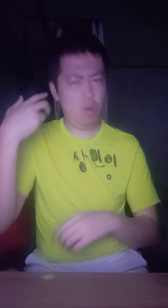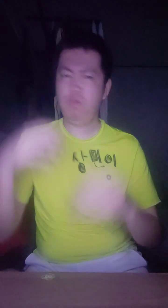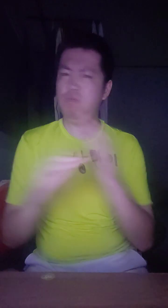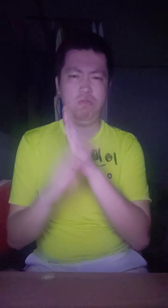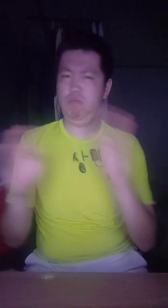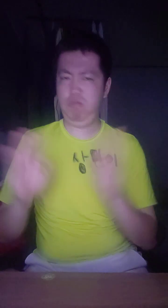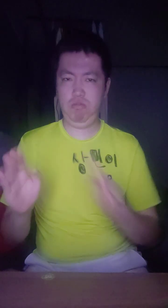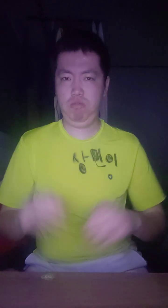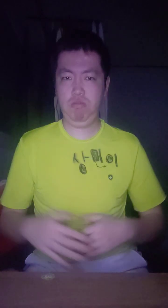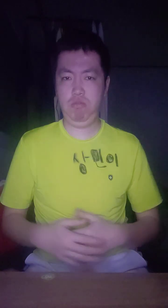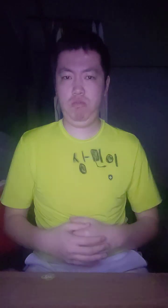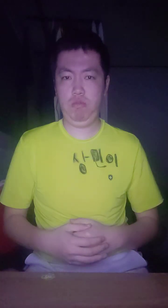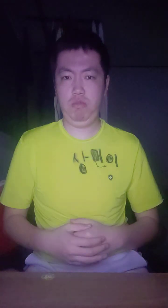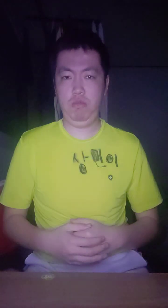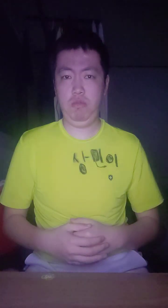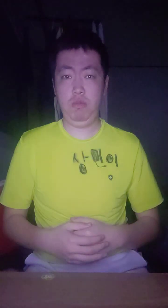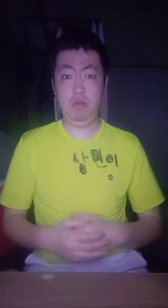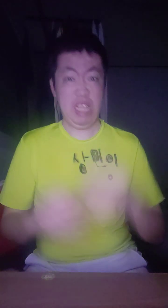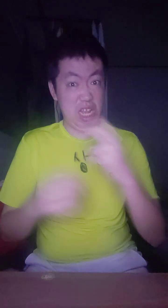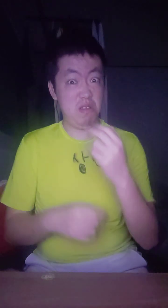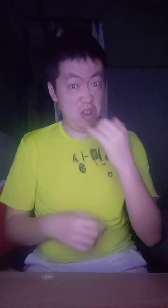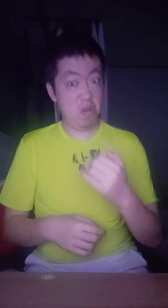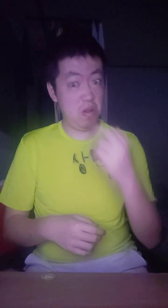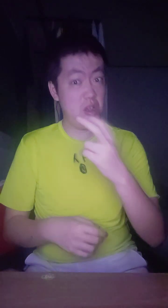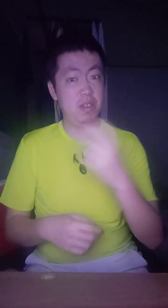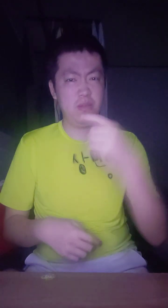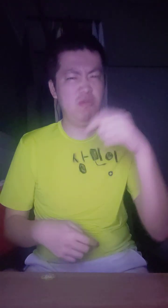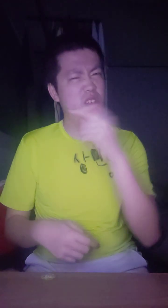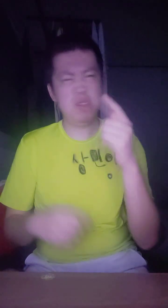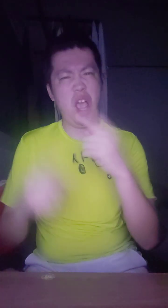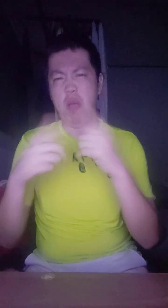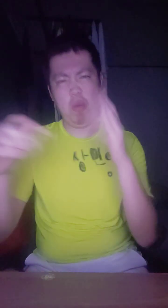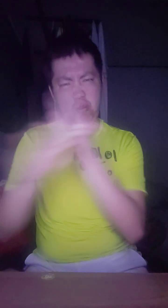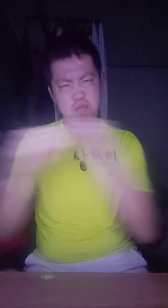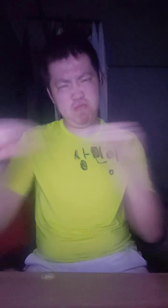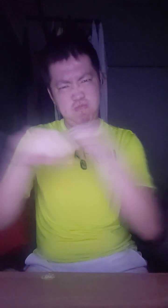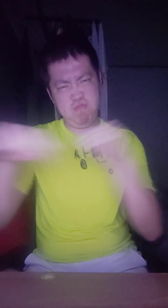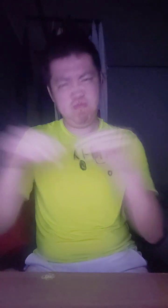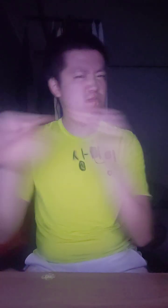못했습니다. 30대 남성의 이른바 묻지마 폭행은 이날이 처음이 아니었습니다.